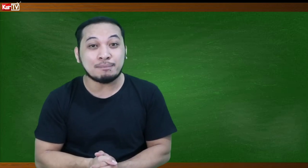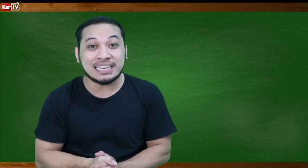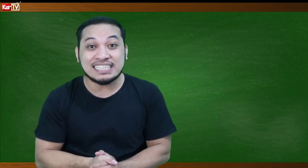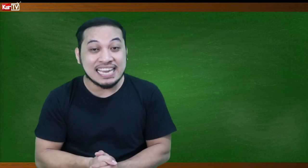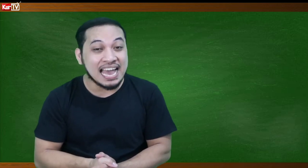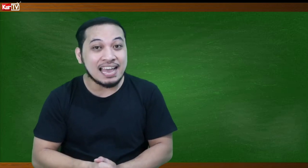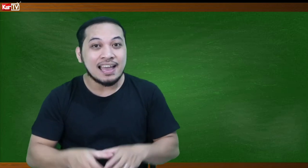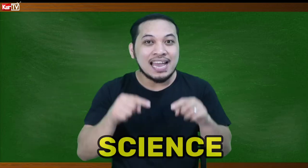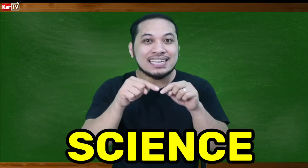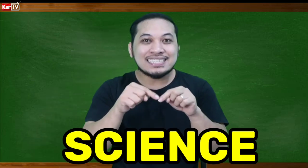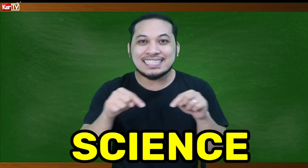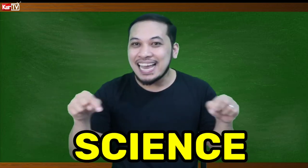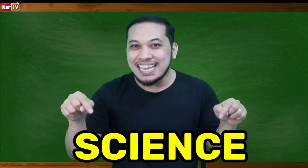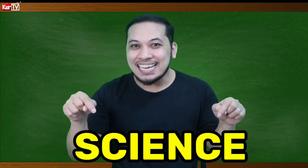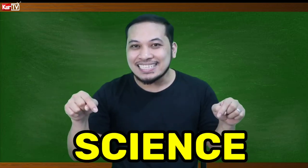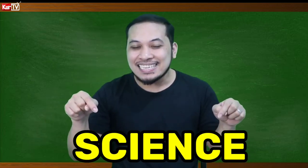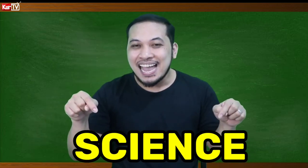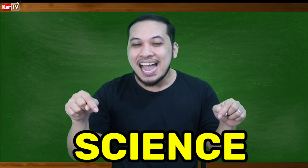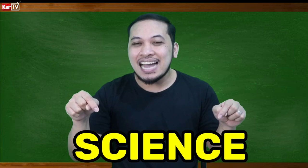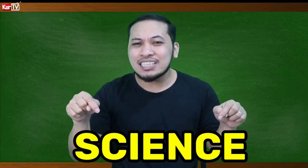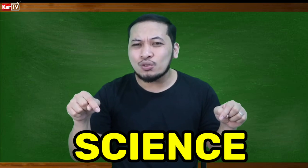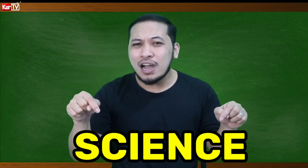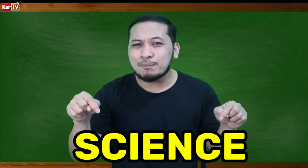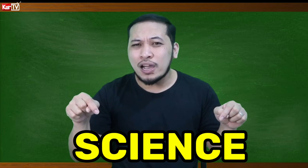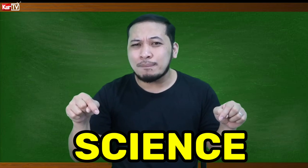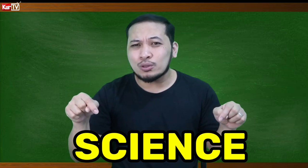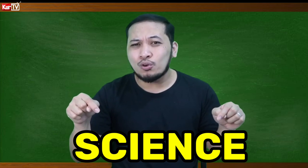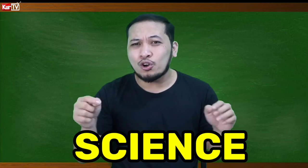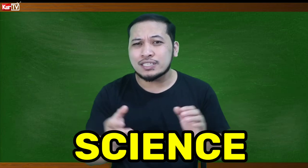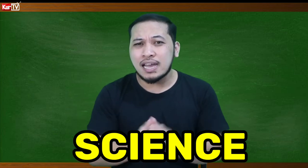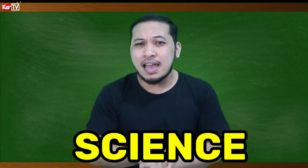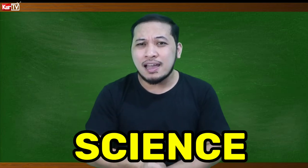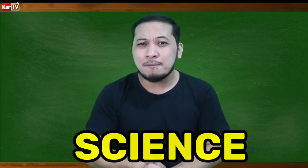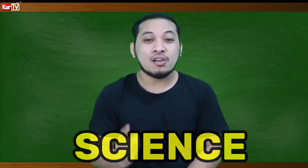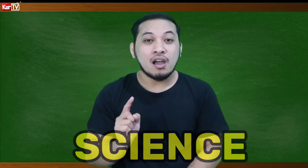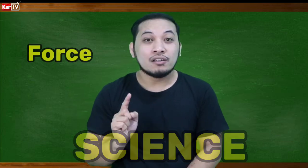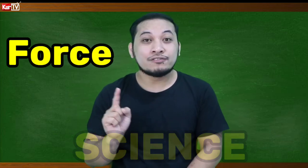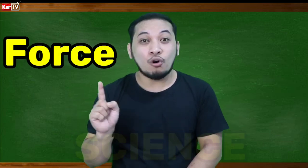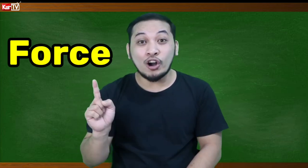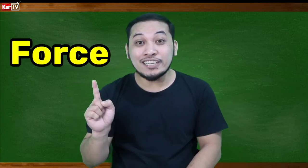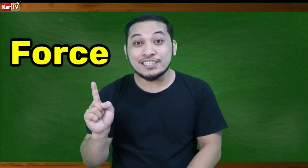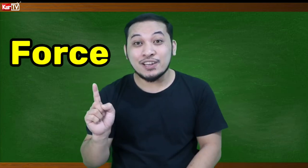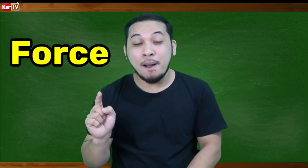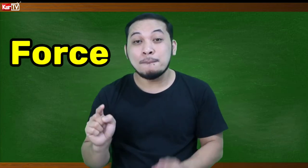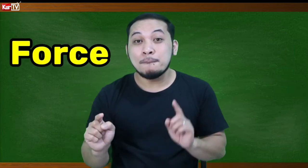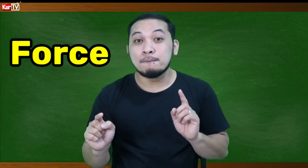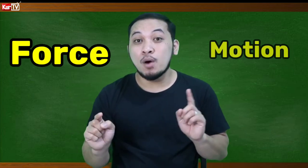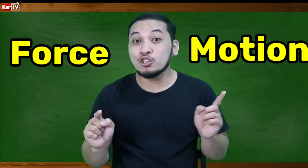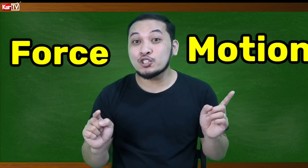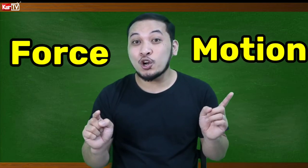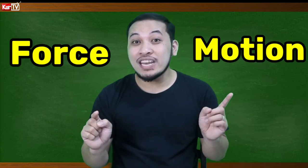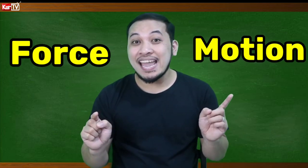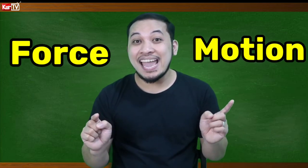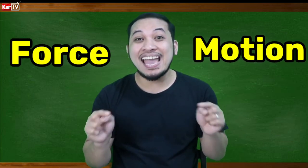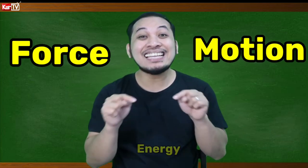pa rin sa science. At ito nga po ay patungkol sa force, motion, and